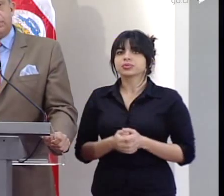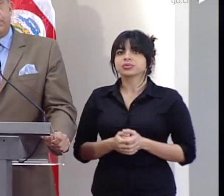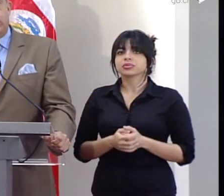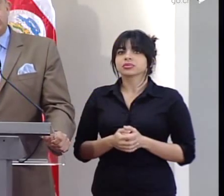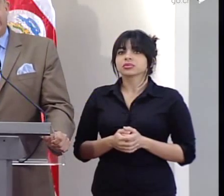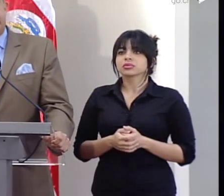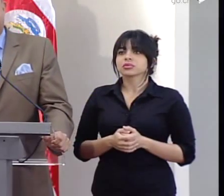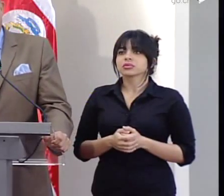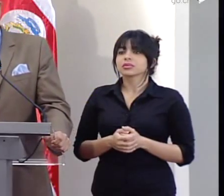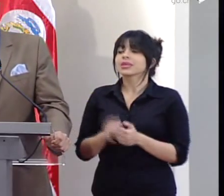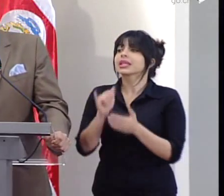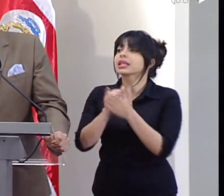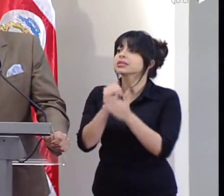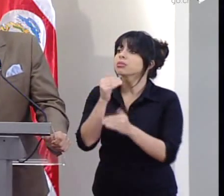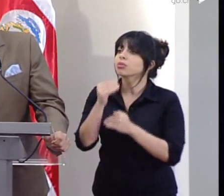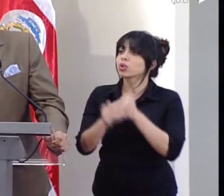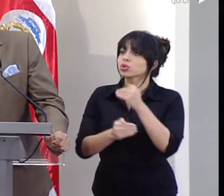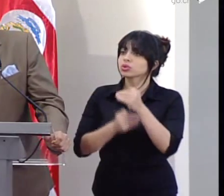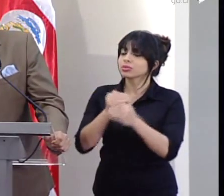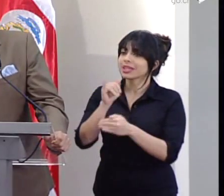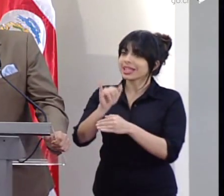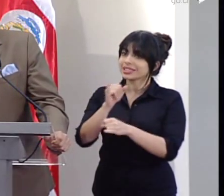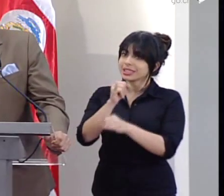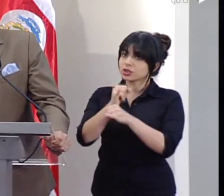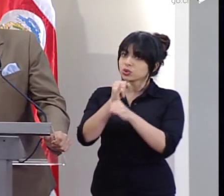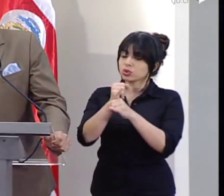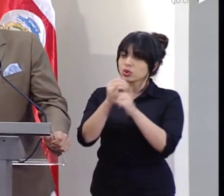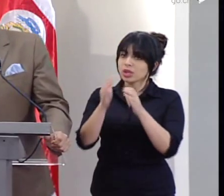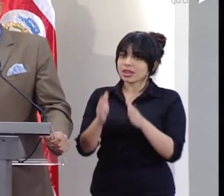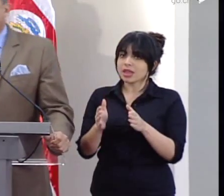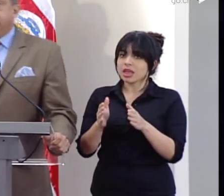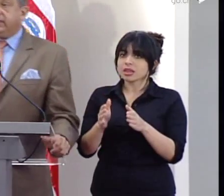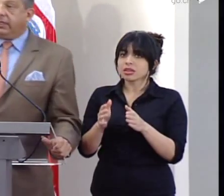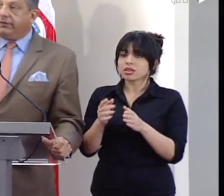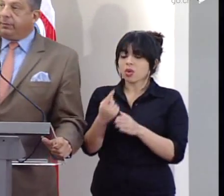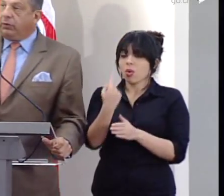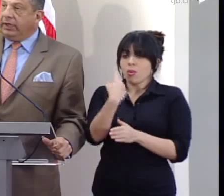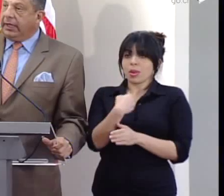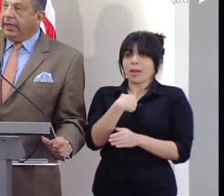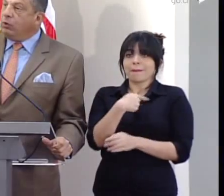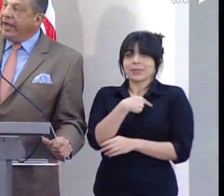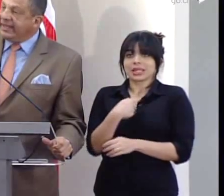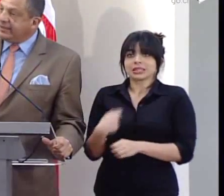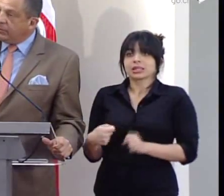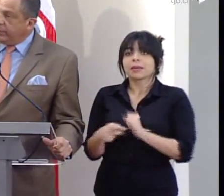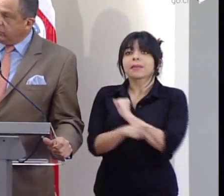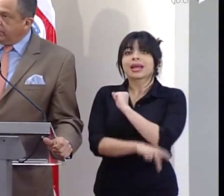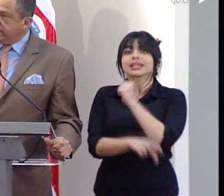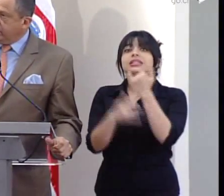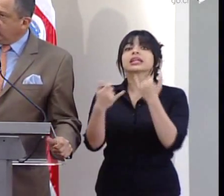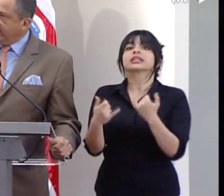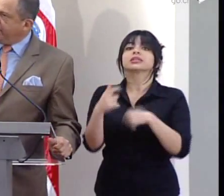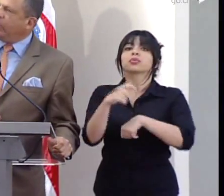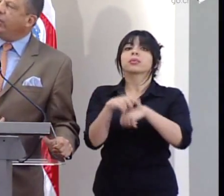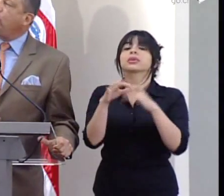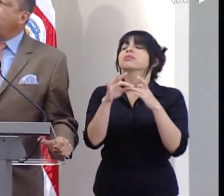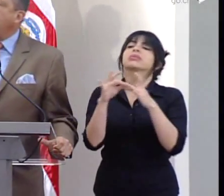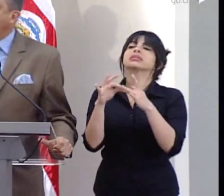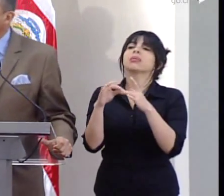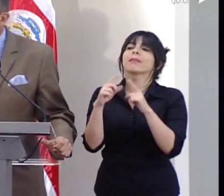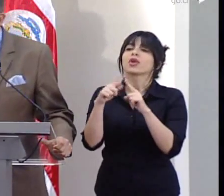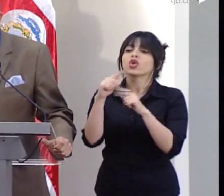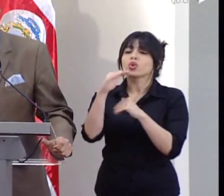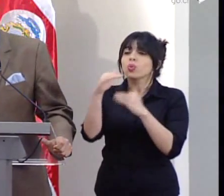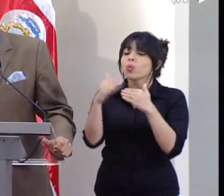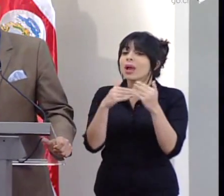Y ese procedimiento y esa institucionalidad obliga al presidente de la República, en este momento en particular, pero en